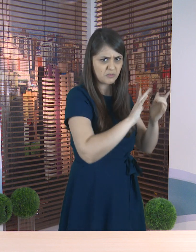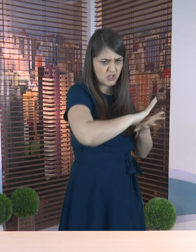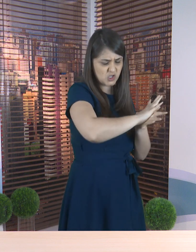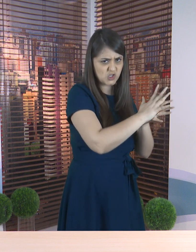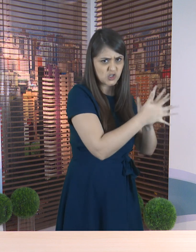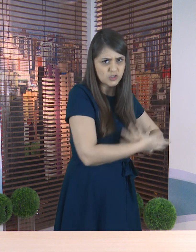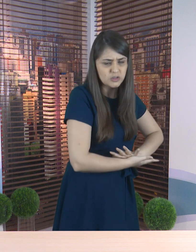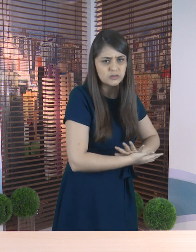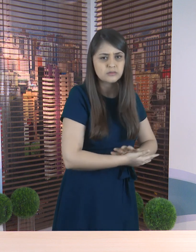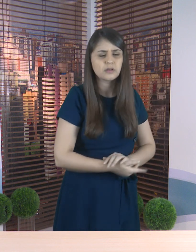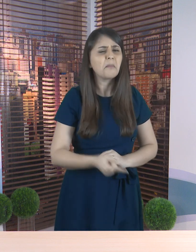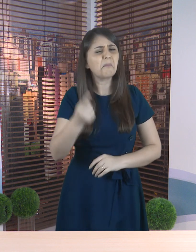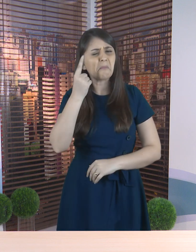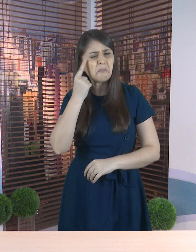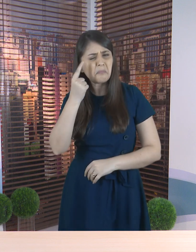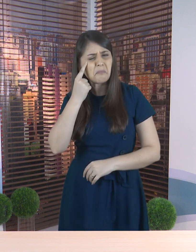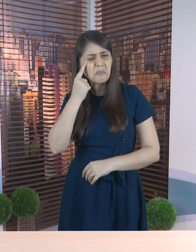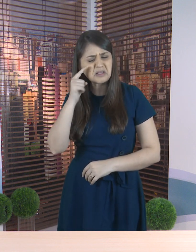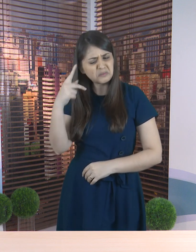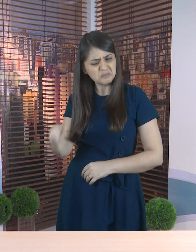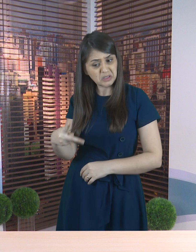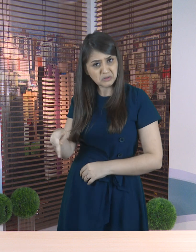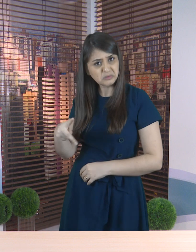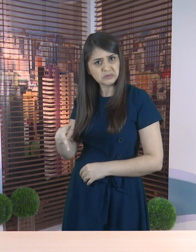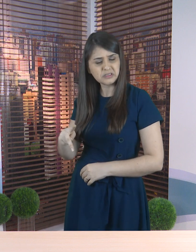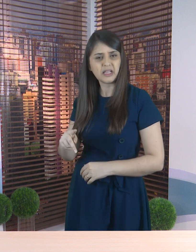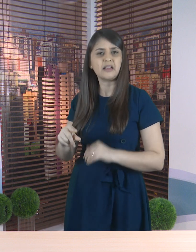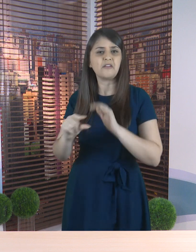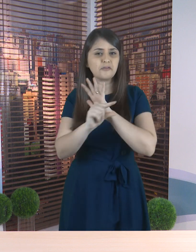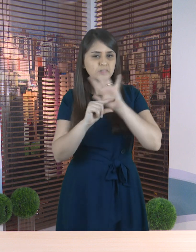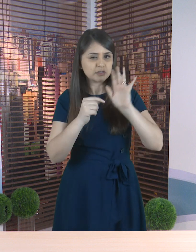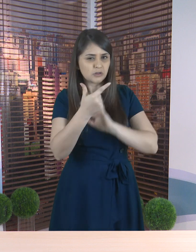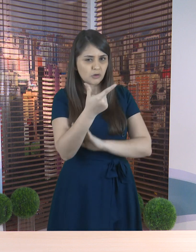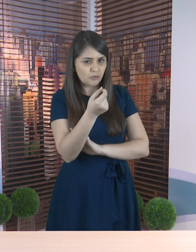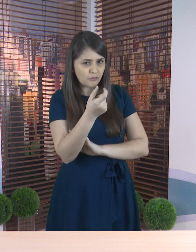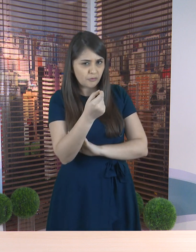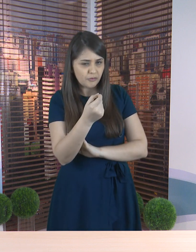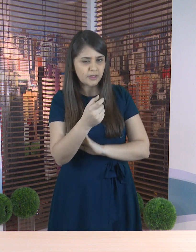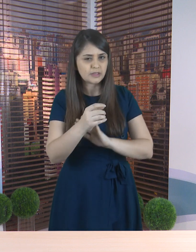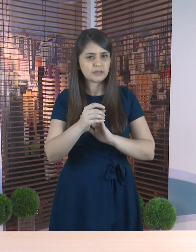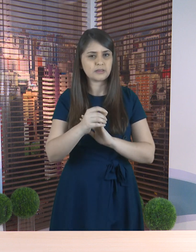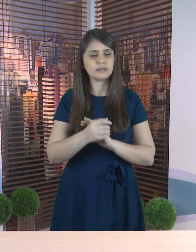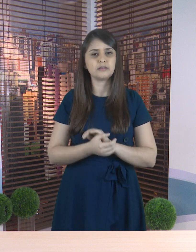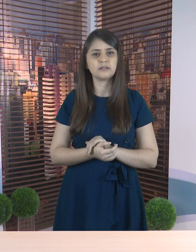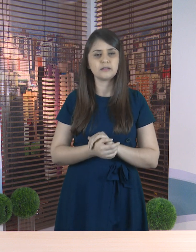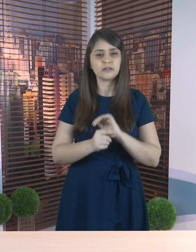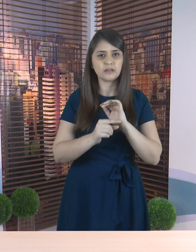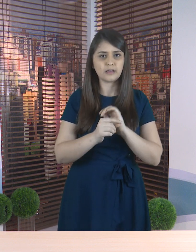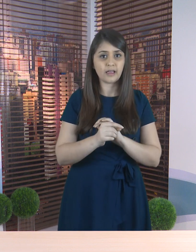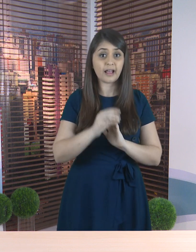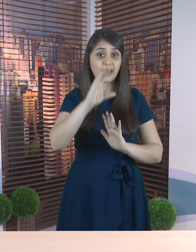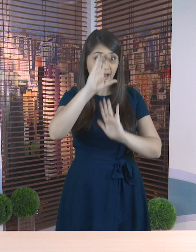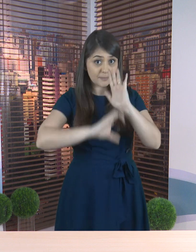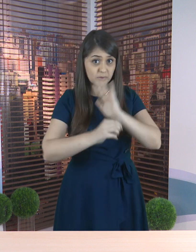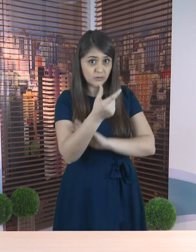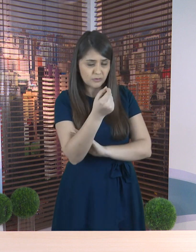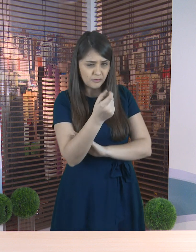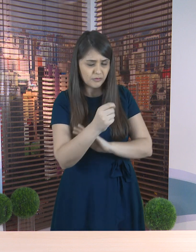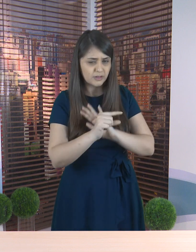Porventura não sabes tu que desde a antiguidade, desde que o homem foi posto sobre a terra, o júbilo dos ímpios é breve